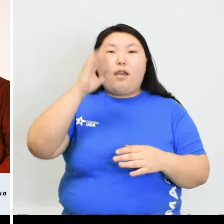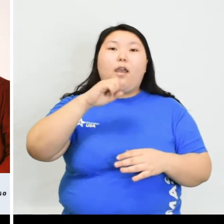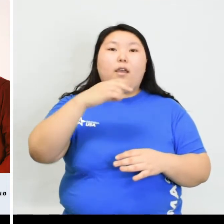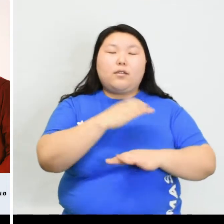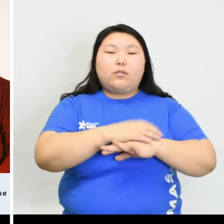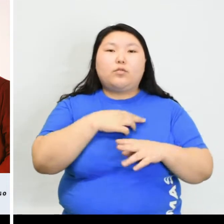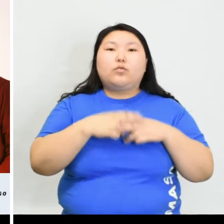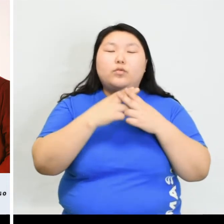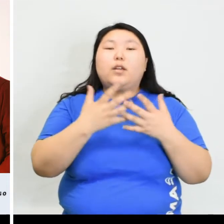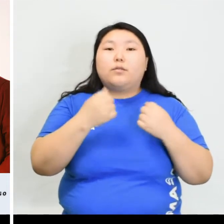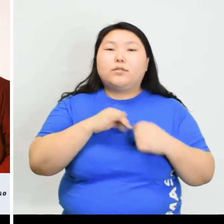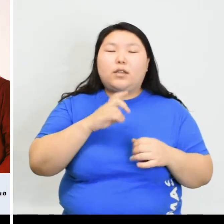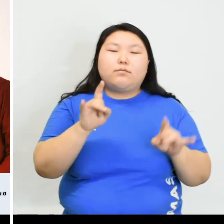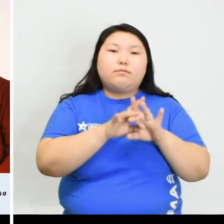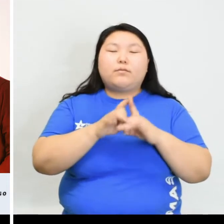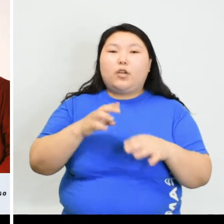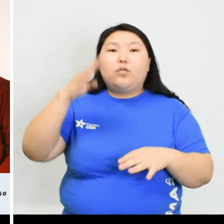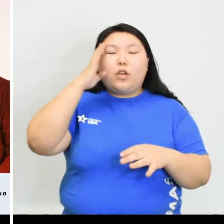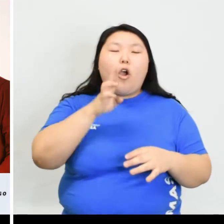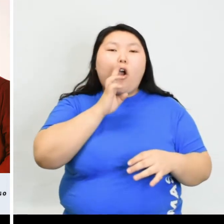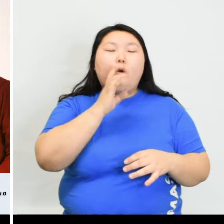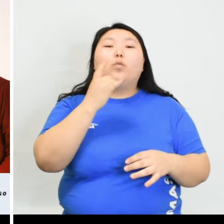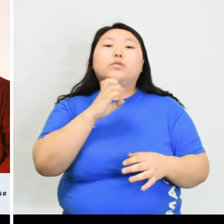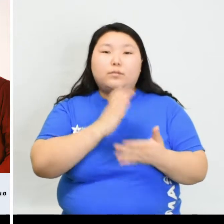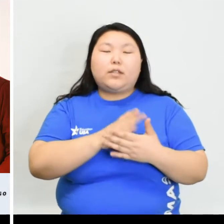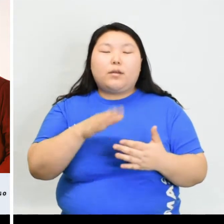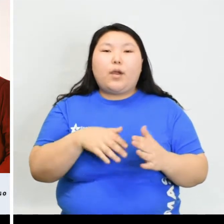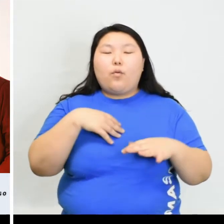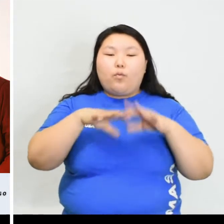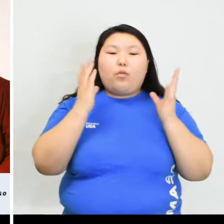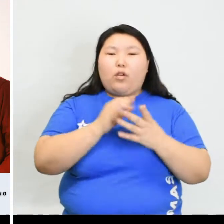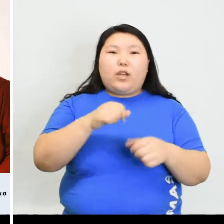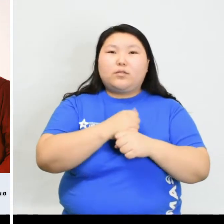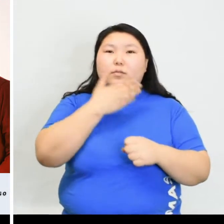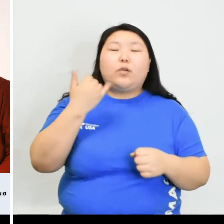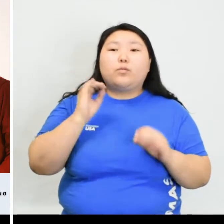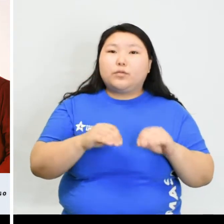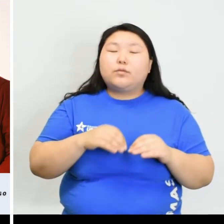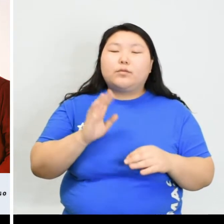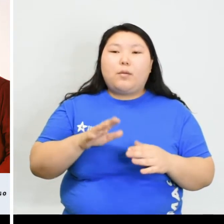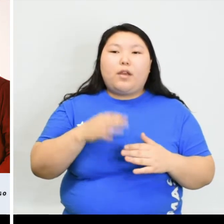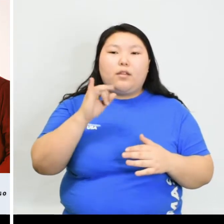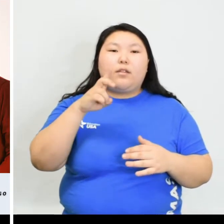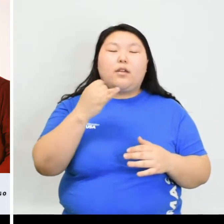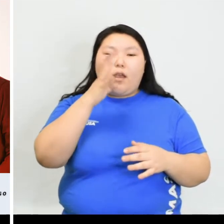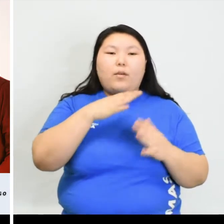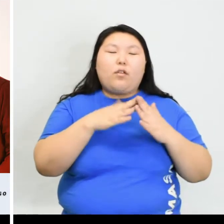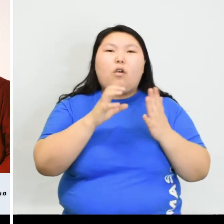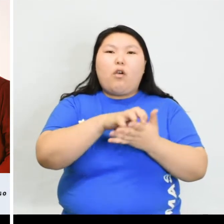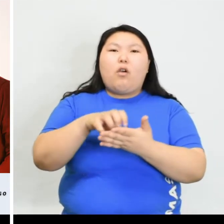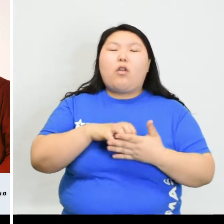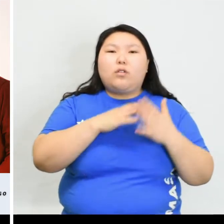тусалцаа хөрүүлсэн. Янз янзын тусалцаа хоол хүнс байна те. Яг л хүмүүс бүгд төр ажиллах болсон шүү дээ. Ихэнх нь манай амар одоо гэр хорооллоор